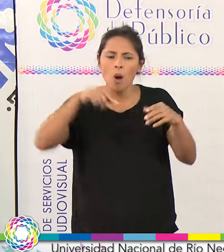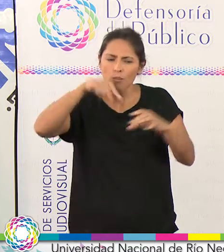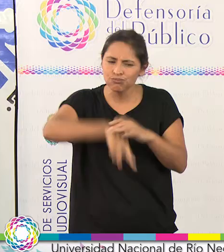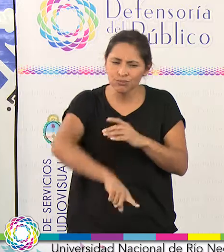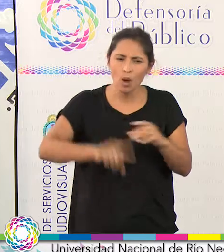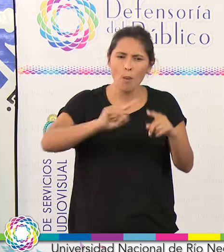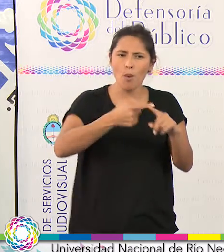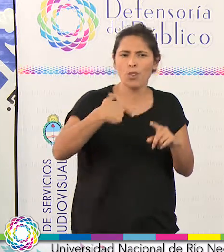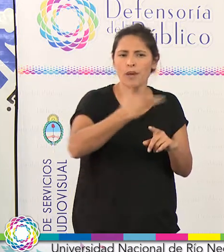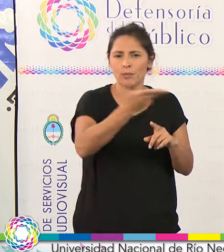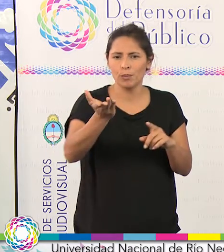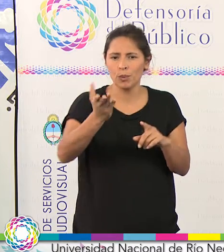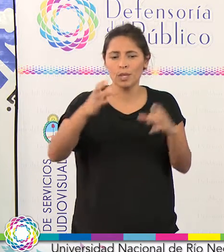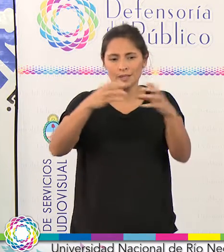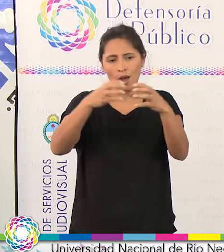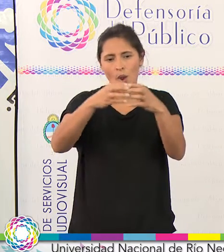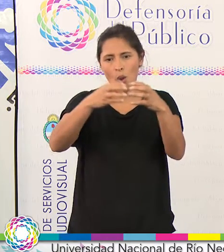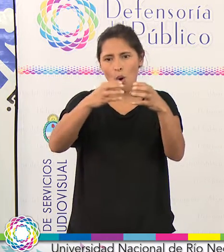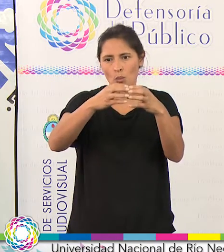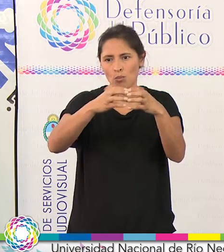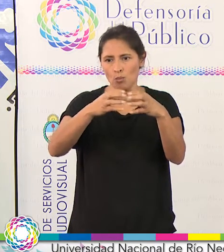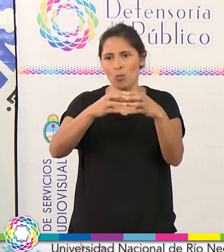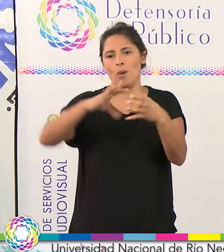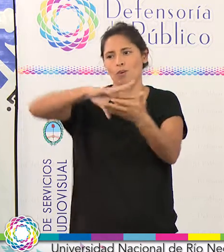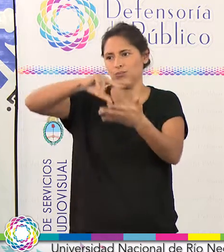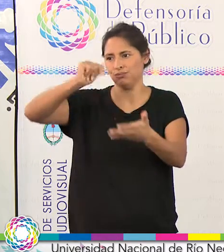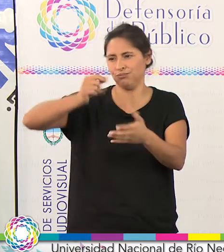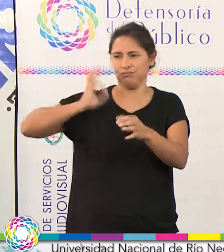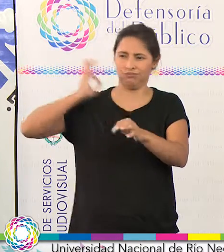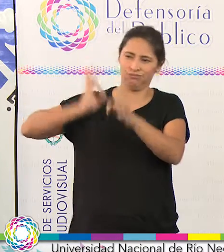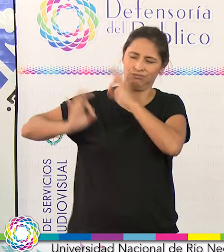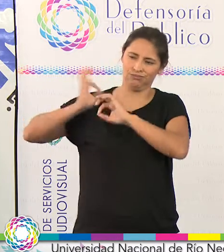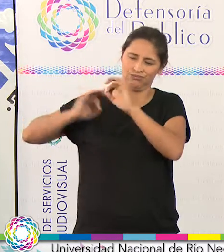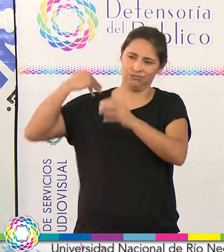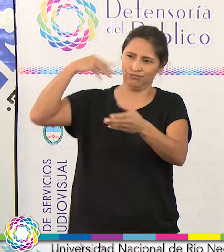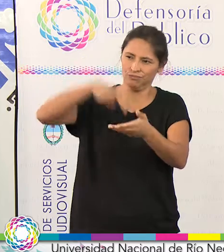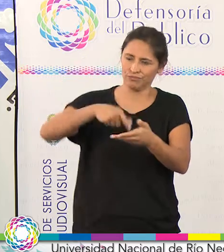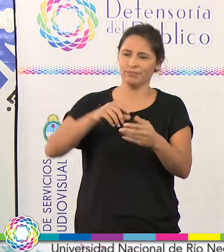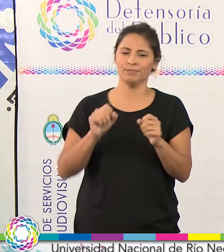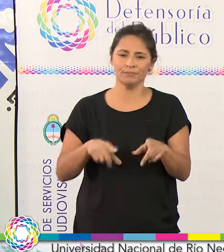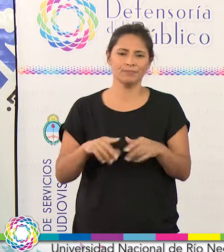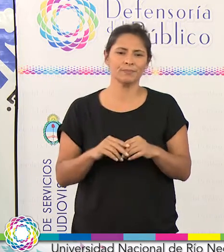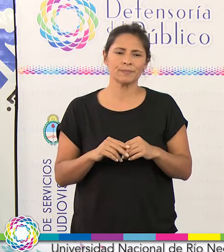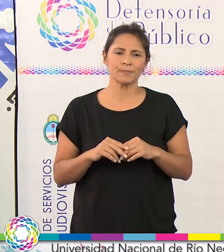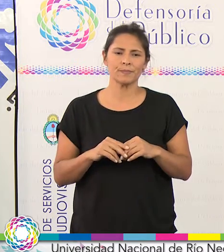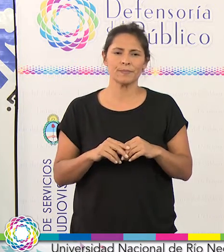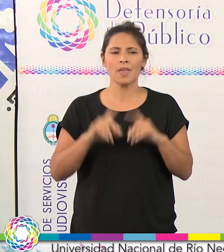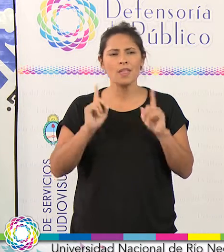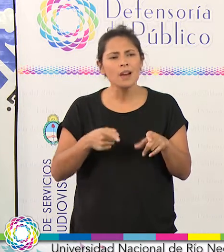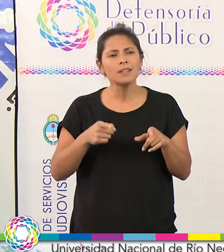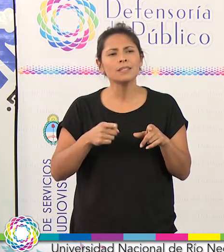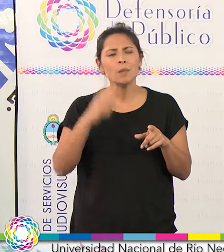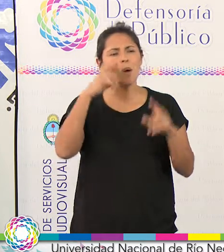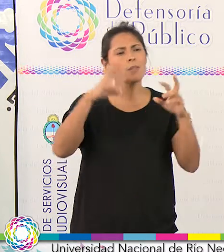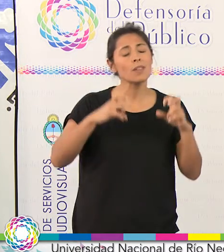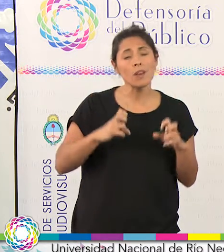públicas, tiene que ver con los pueblos originarios, ¿no? Y también quiero citar otro trabajo interesante, que es un estudio que hizo en su momento